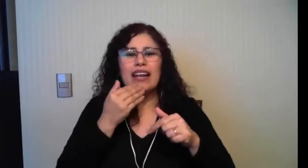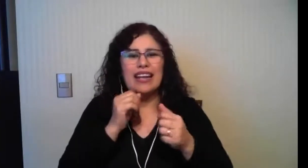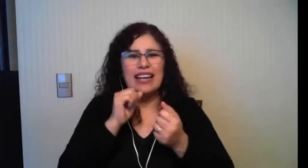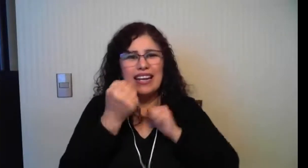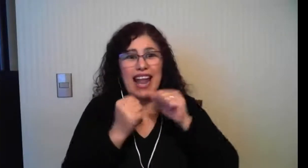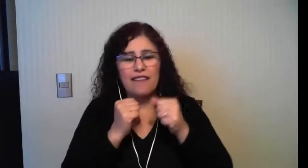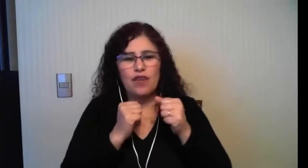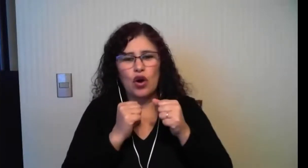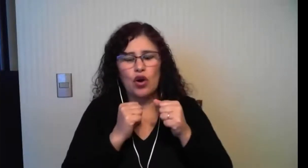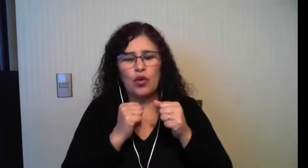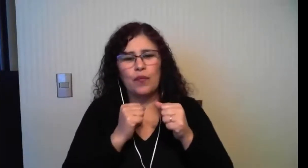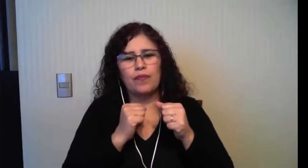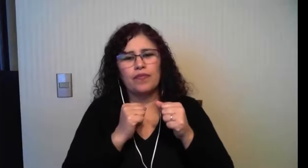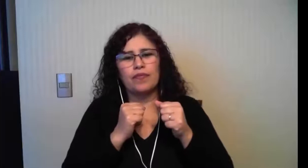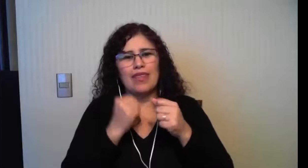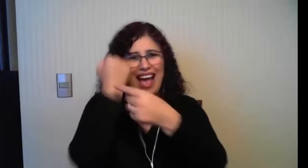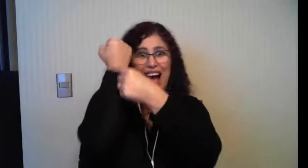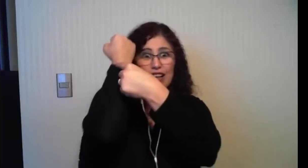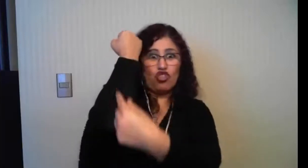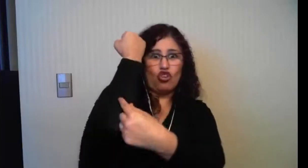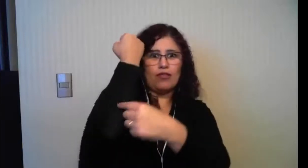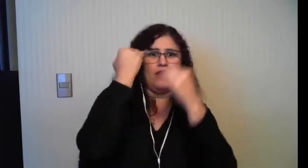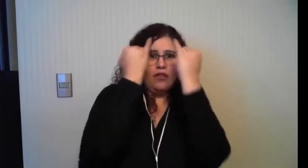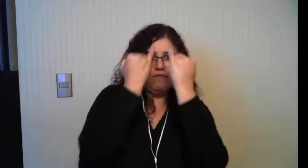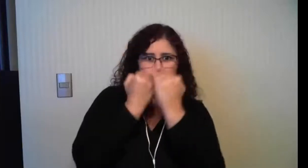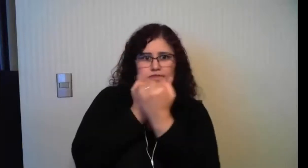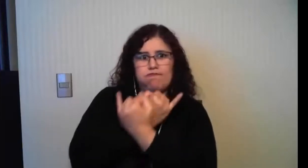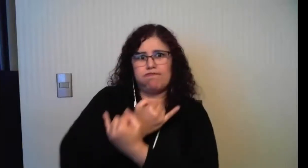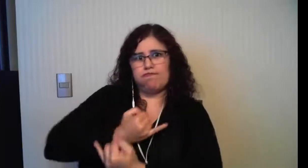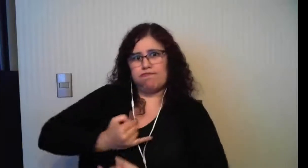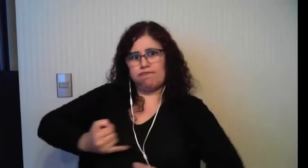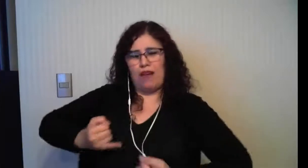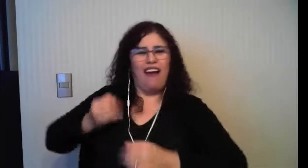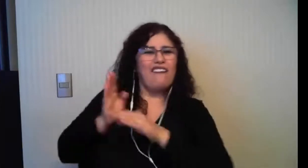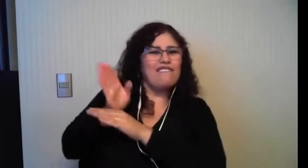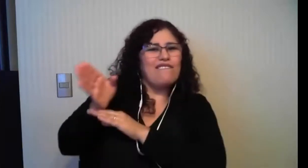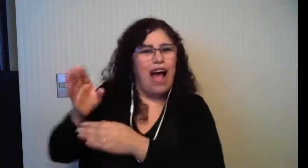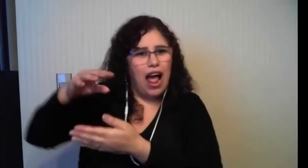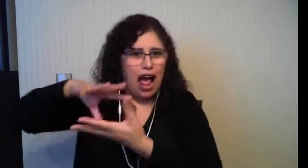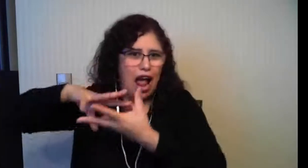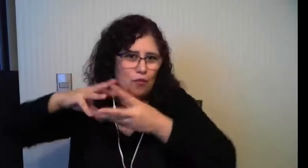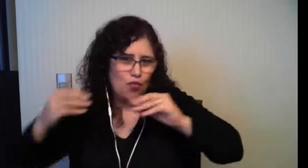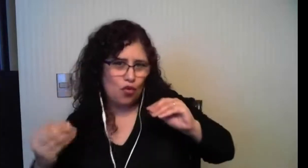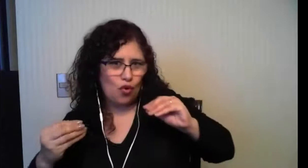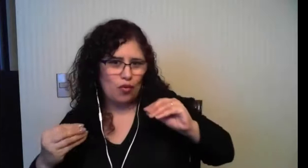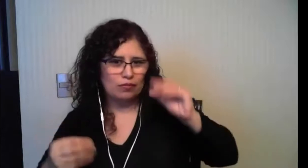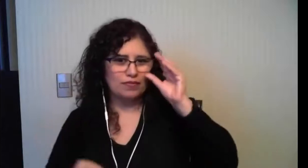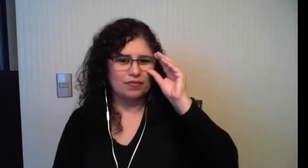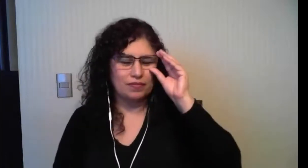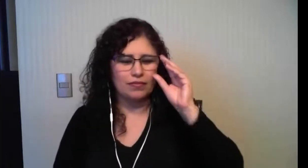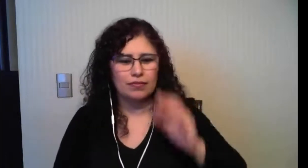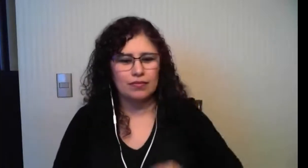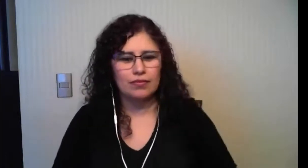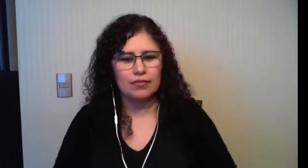neuronas el axón de la neurona sensitiva y el axón de la neurona motora inferior,